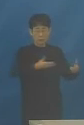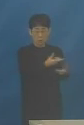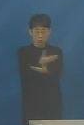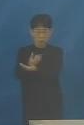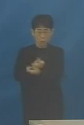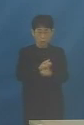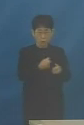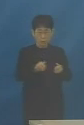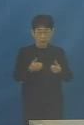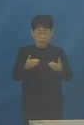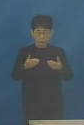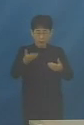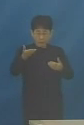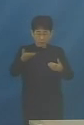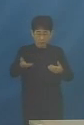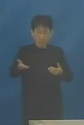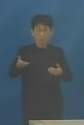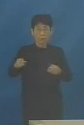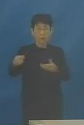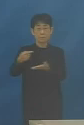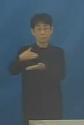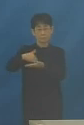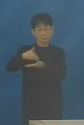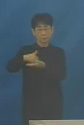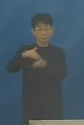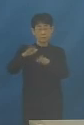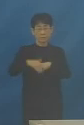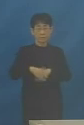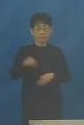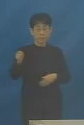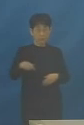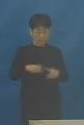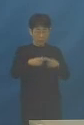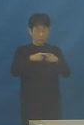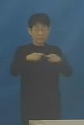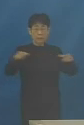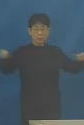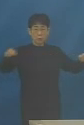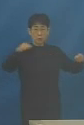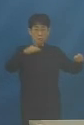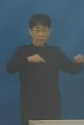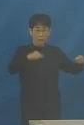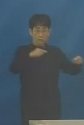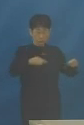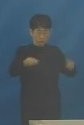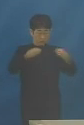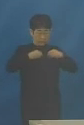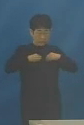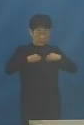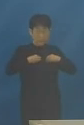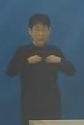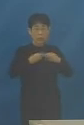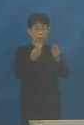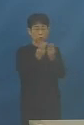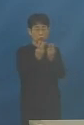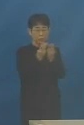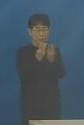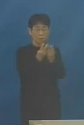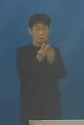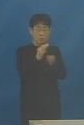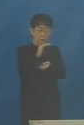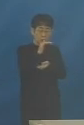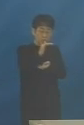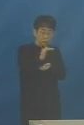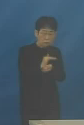こういうことでありました本件今もって全校で最も感染例の少ない県にとどめておりまして